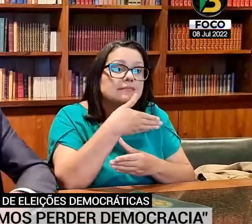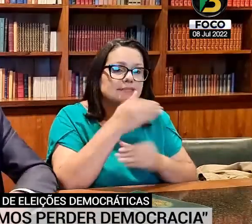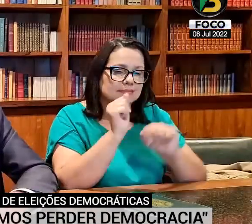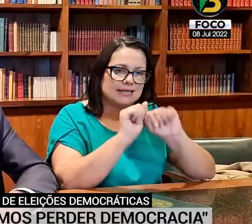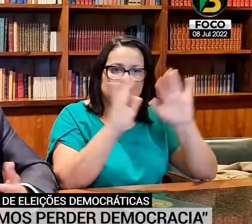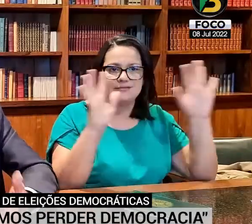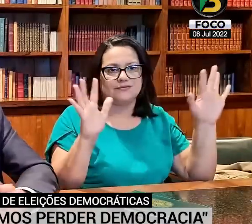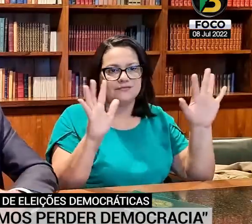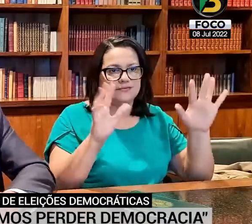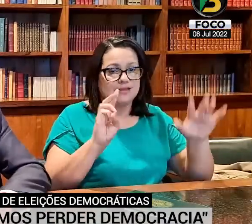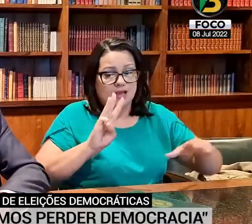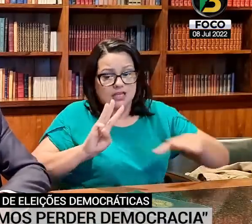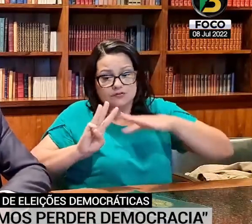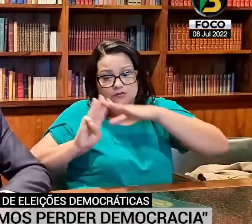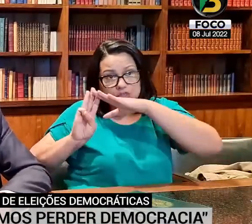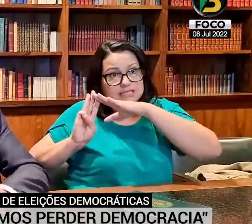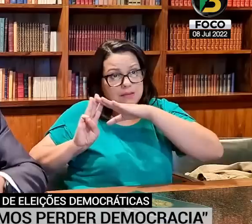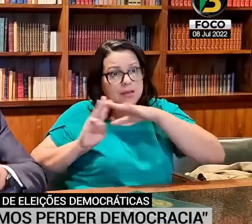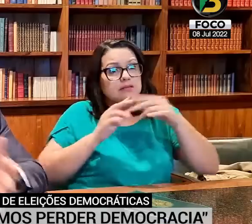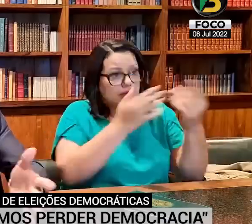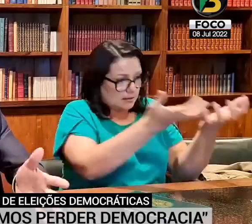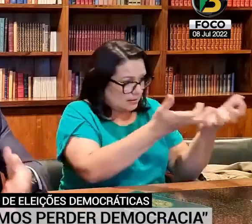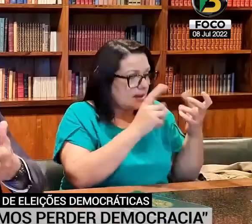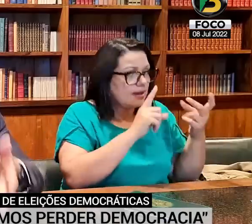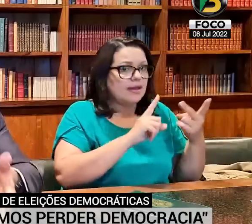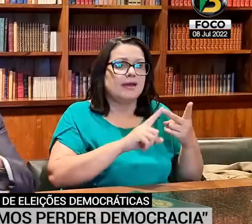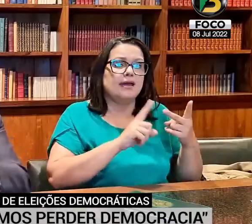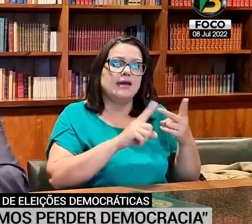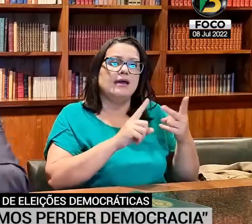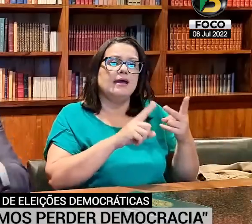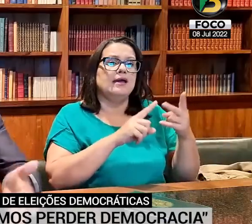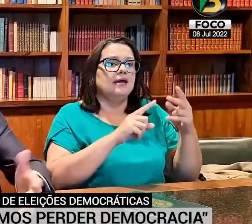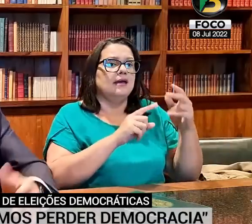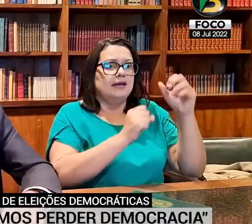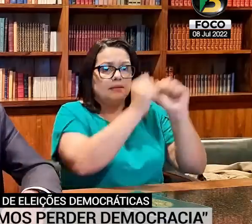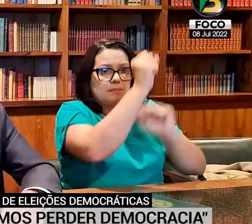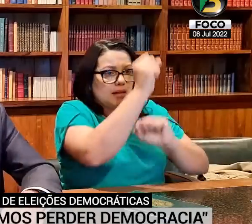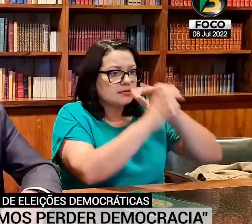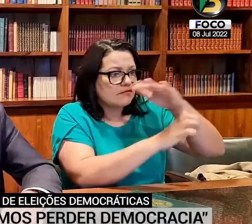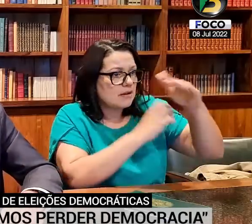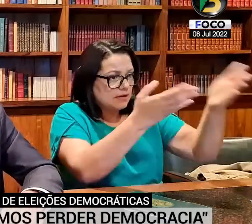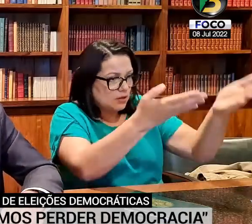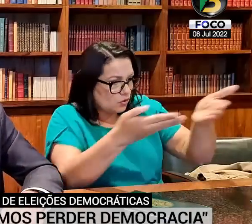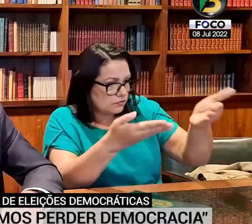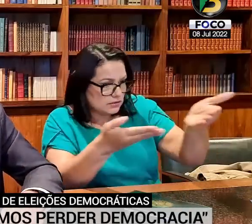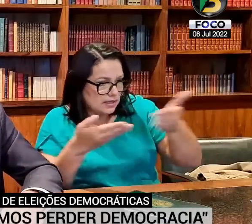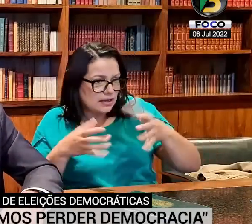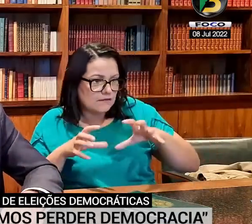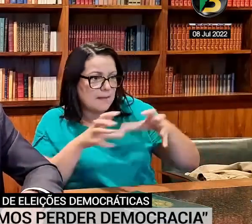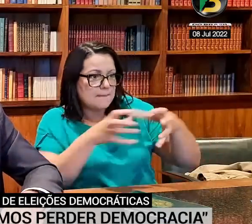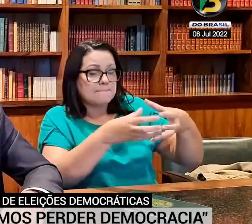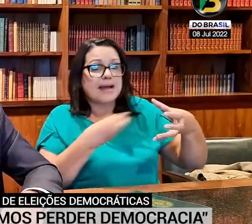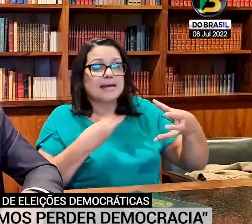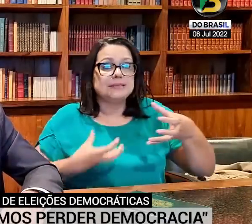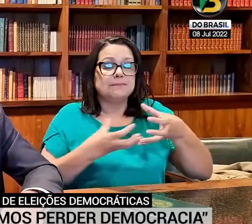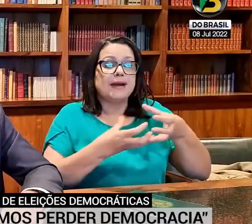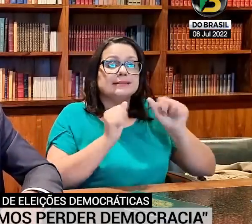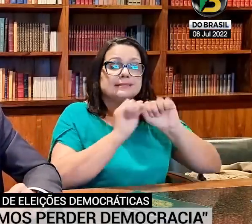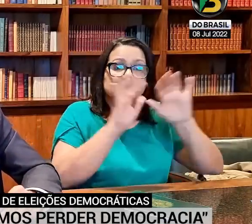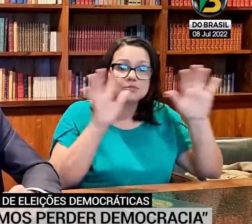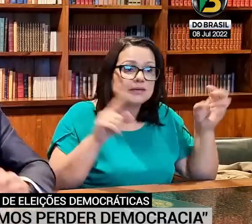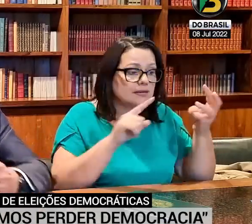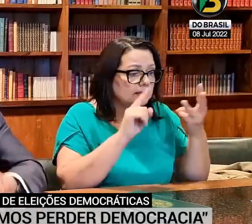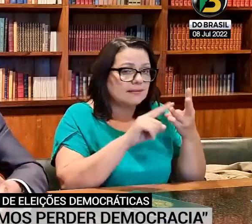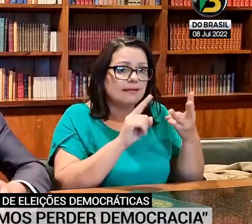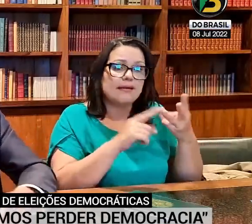isso que as forças armadas pele tenho certeza aqui todas entidades convidadas a integrar a comissão de Transparência eleitoral